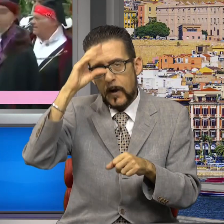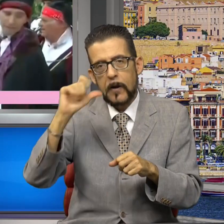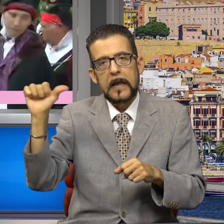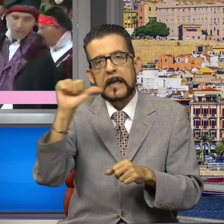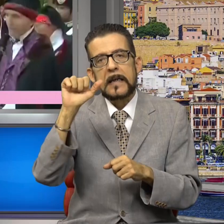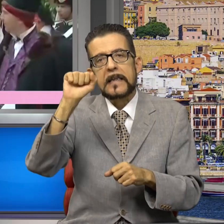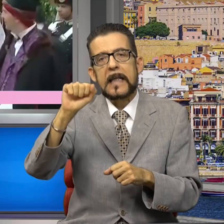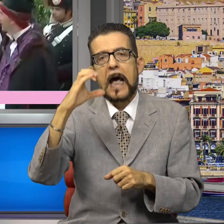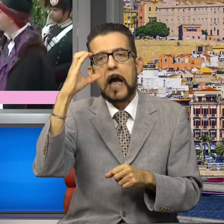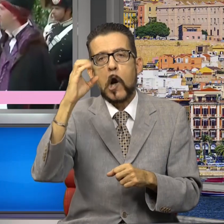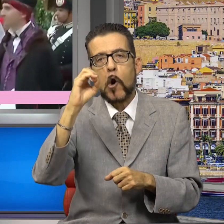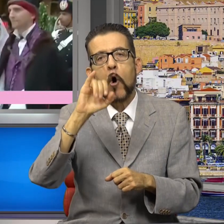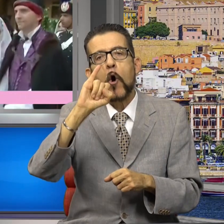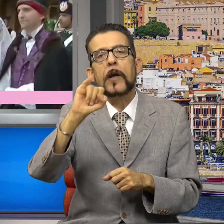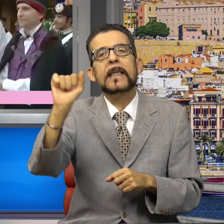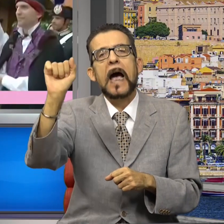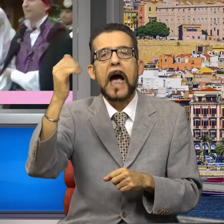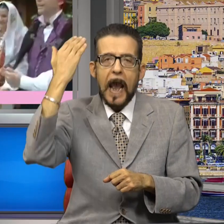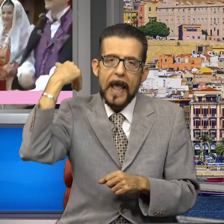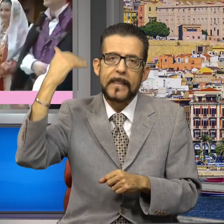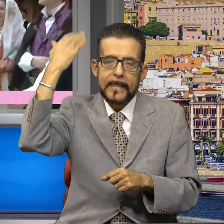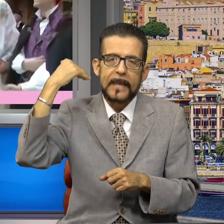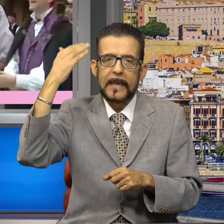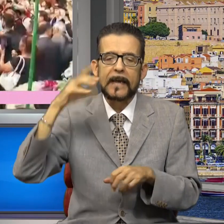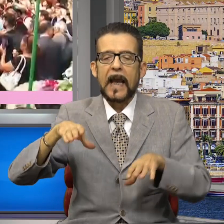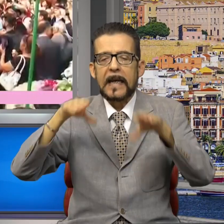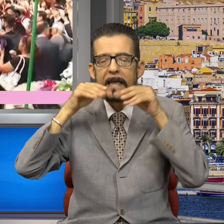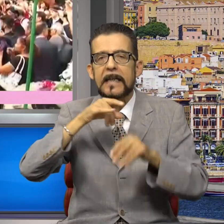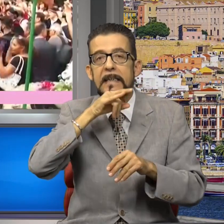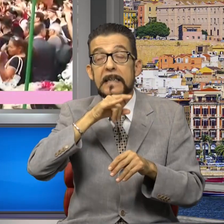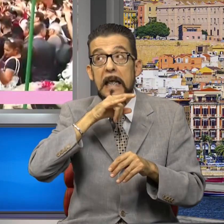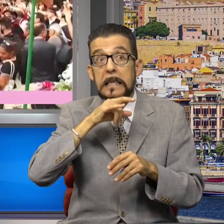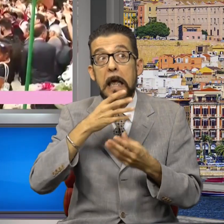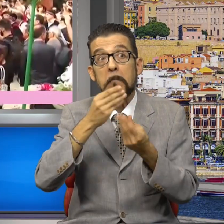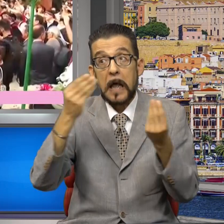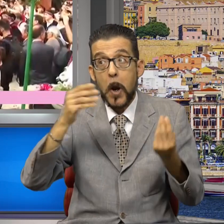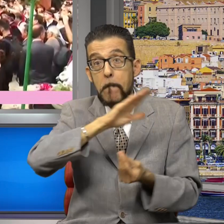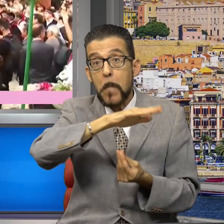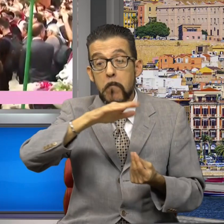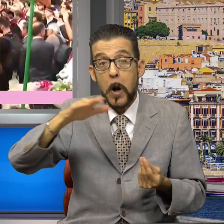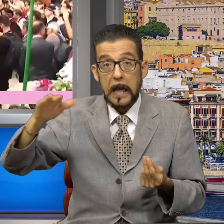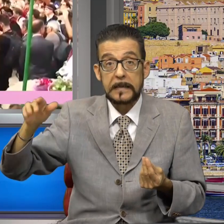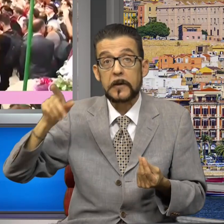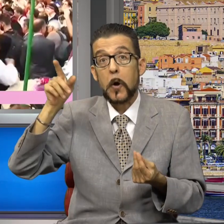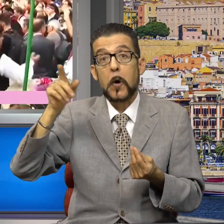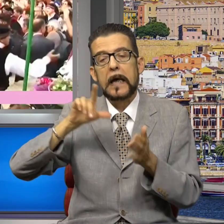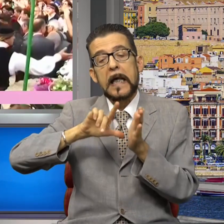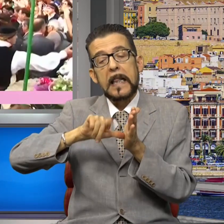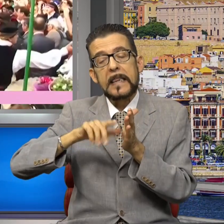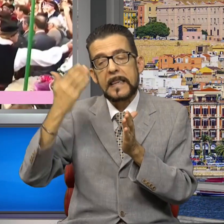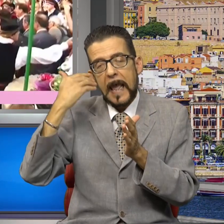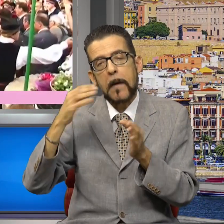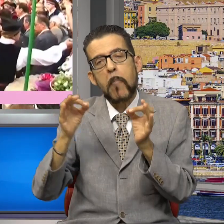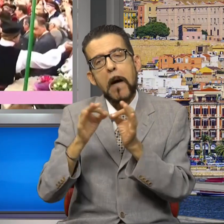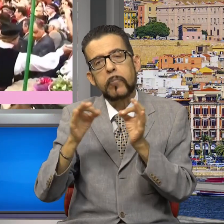che a Ostell'Argio si tiene agli inizi di settembre di ogni anno, è molto sentita dalla popolazione locale e nel tempo è divenuto un appuntamento sempre